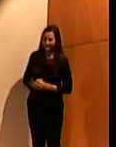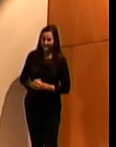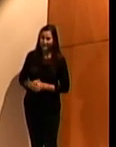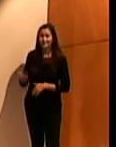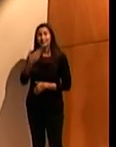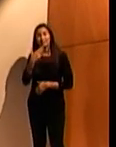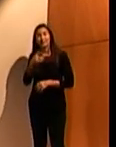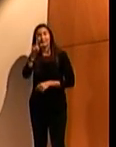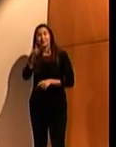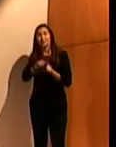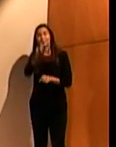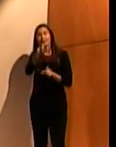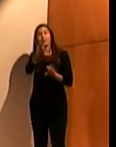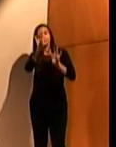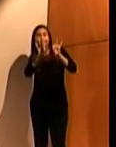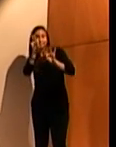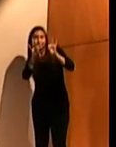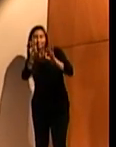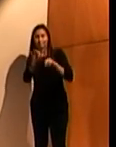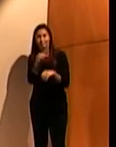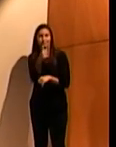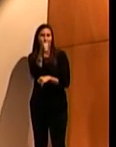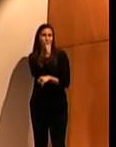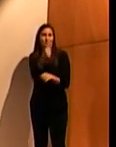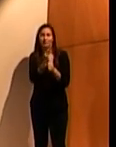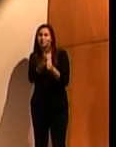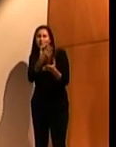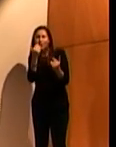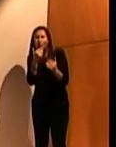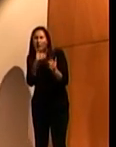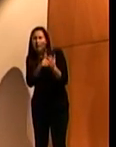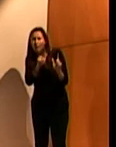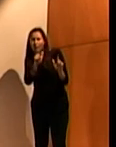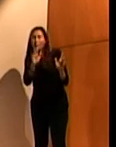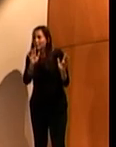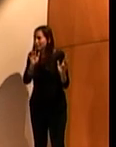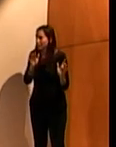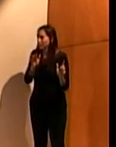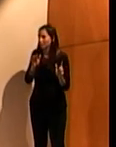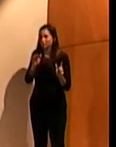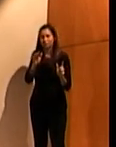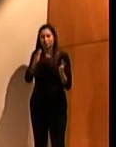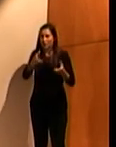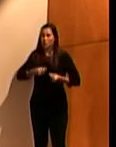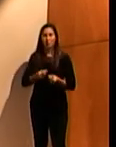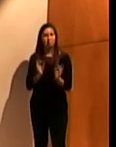Et merci au régisseur aussi, qui a fait un super, je ne sais pas s'il est encore là, mais qui a fait un super boulot, qui nous a très bien